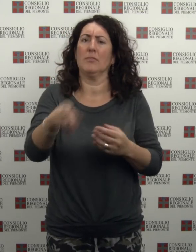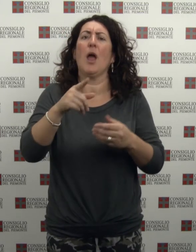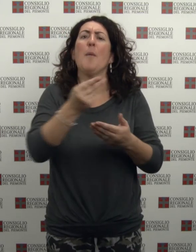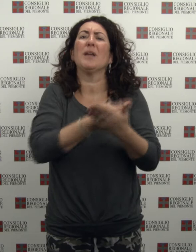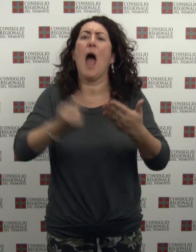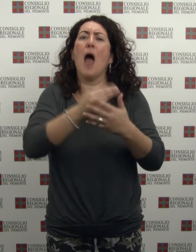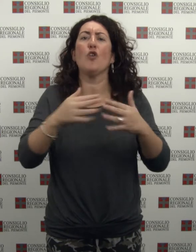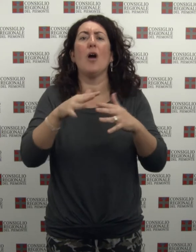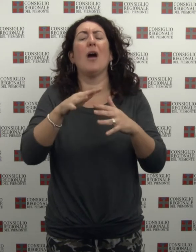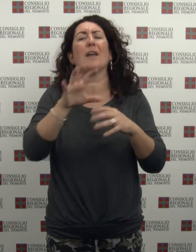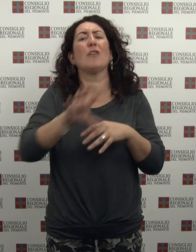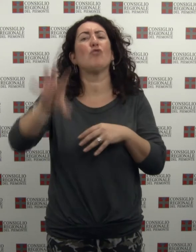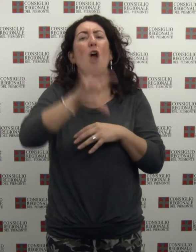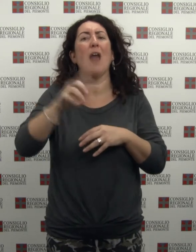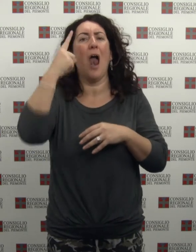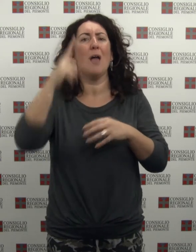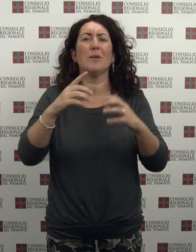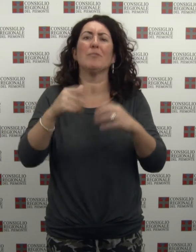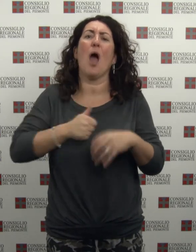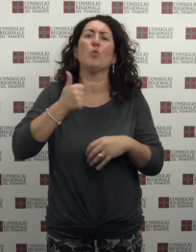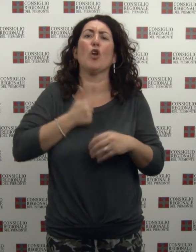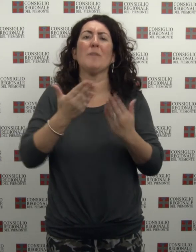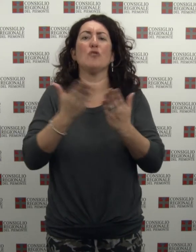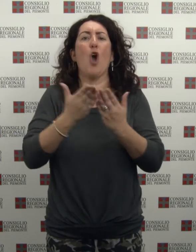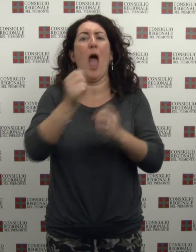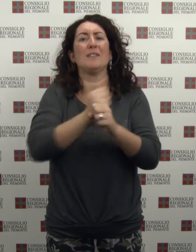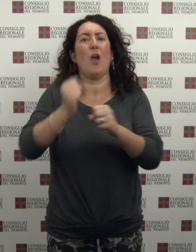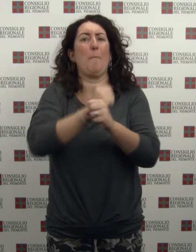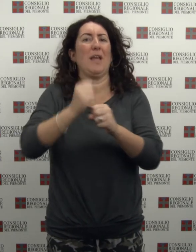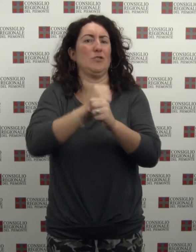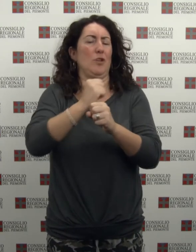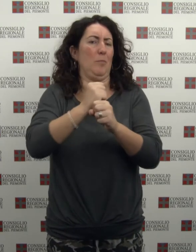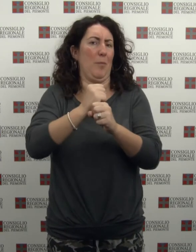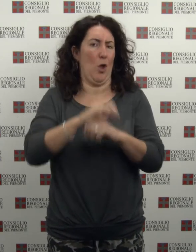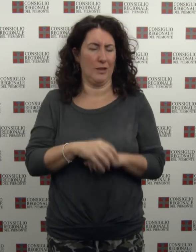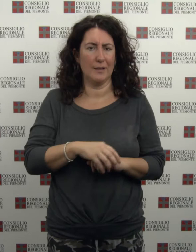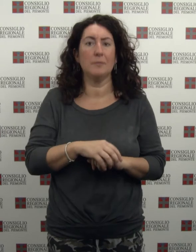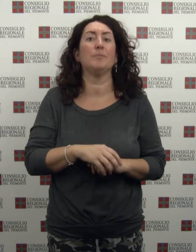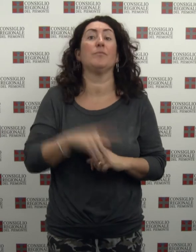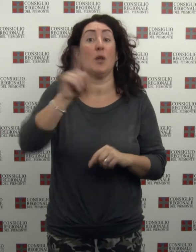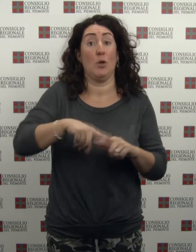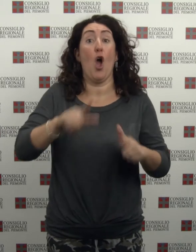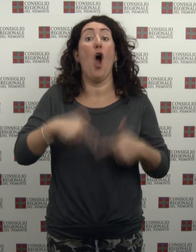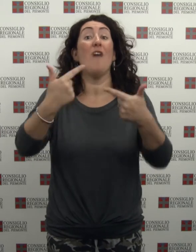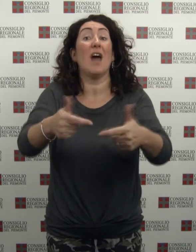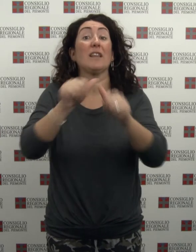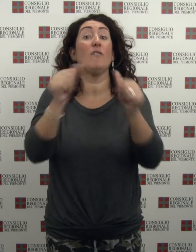regionale di dimensionamento delle autonomie scolastiche piemontesi e la programmazione dell'offerta formativa per l'anno